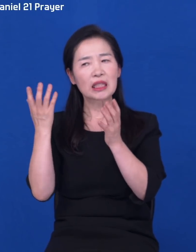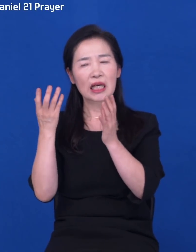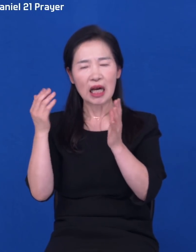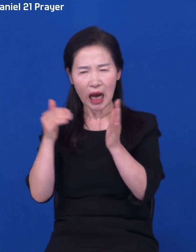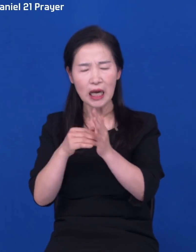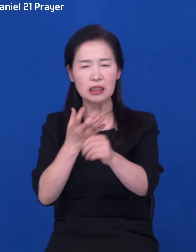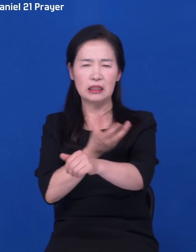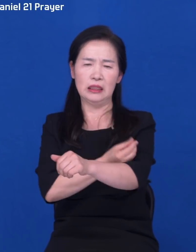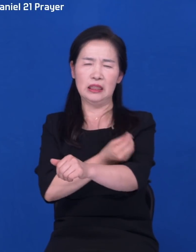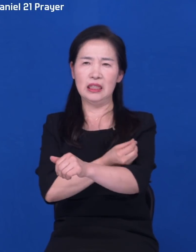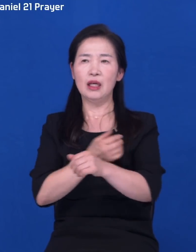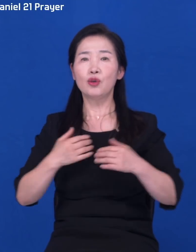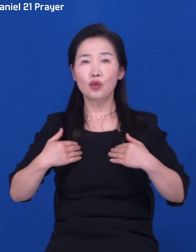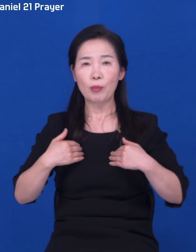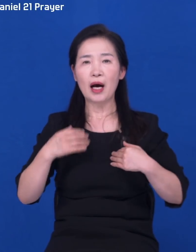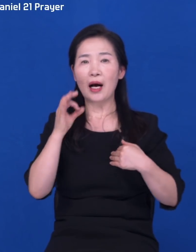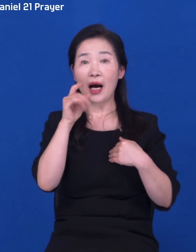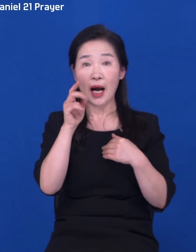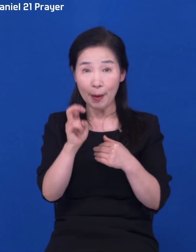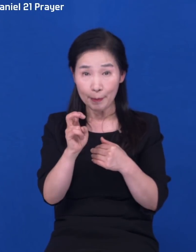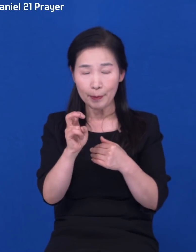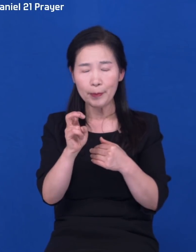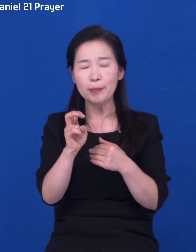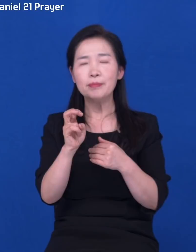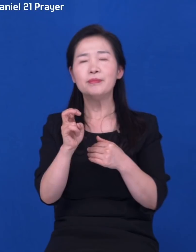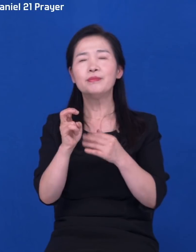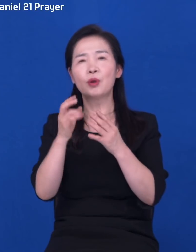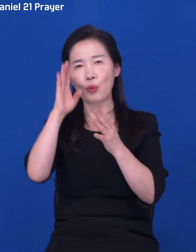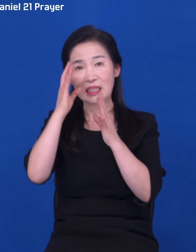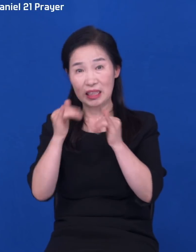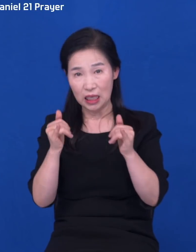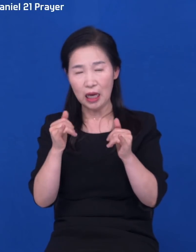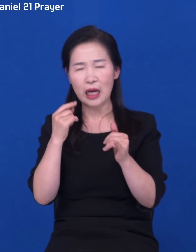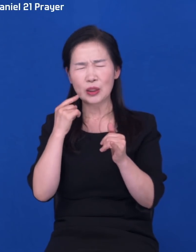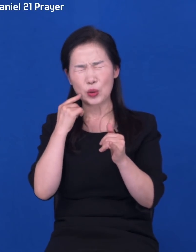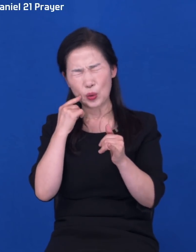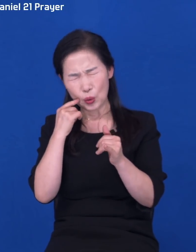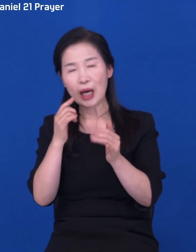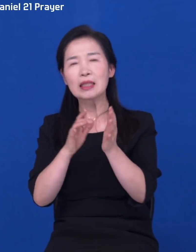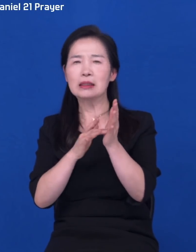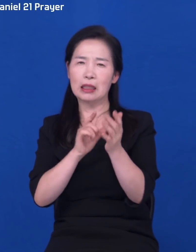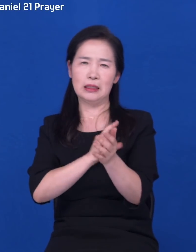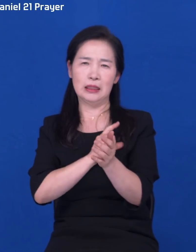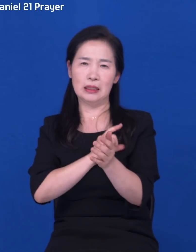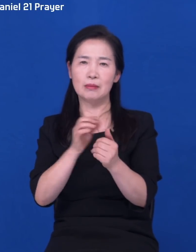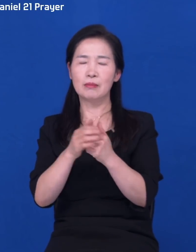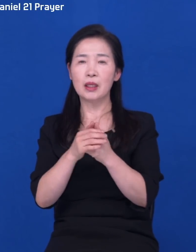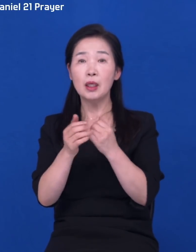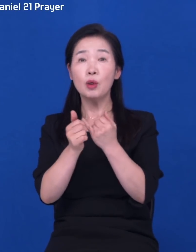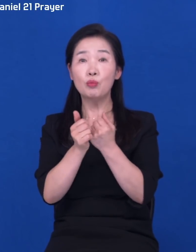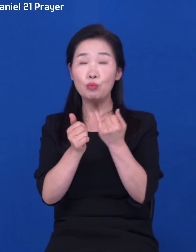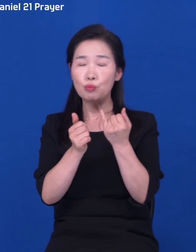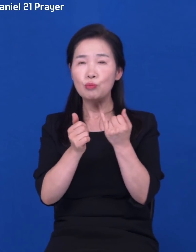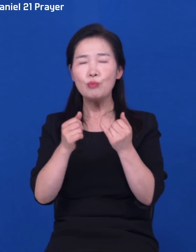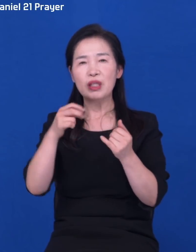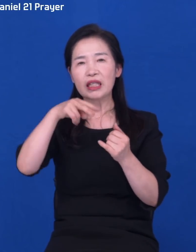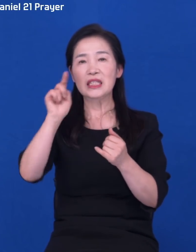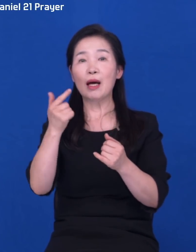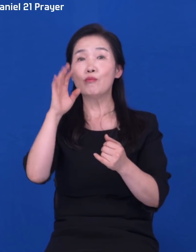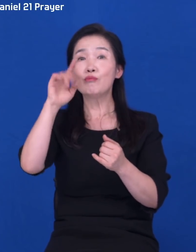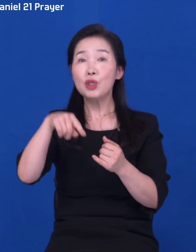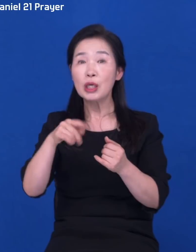유방암 걸린 사람들이나 이제 그런 분들한테는 가장 독하게 맞을 수 있는 약인데 원래 부인과 항암이 제일 독하다고